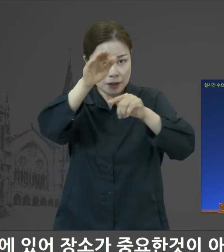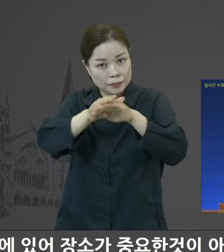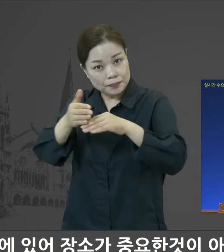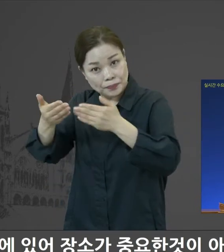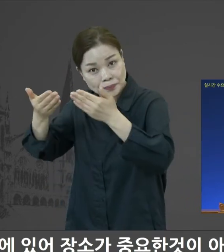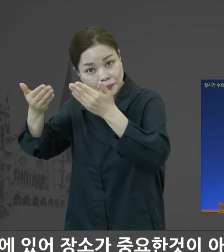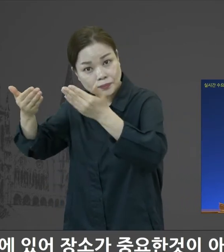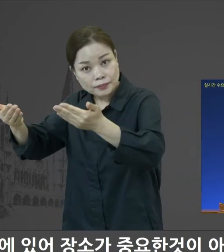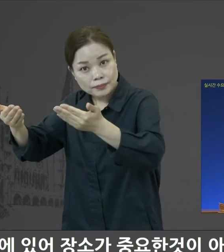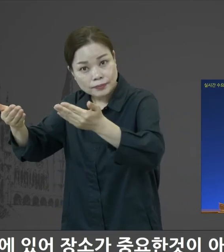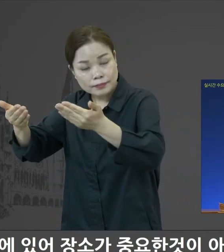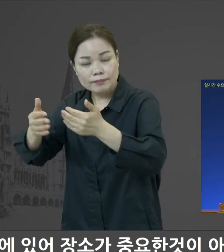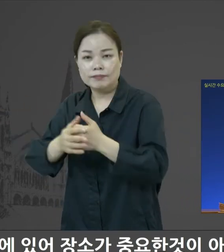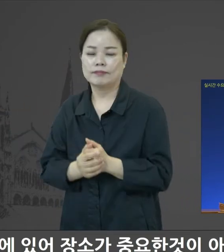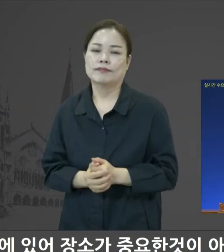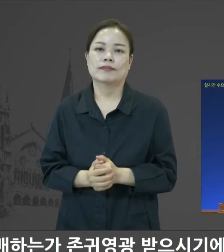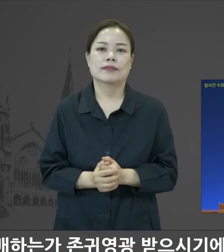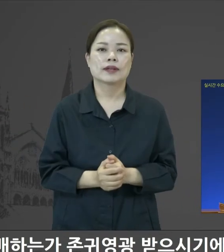본질적 요소가 더 중요한 것이죠.